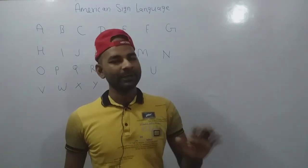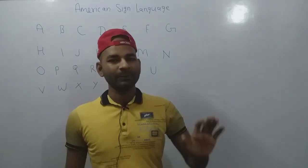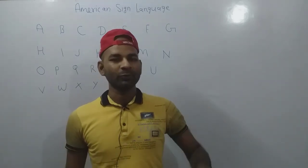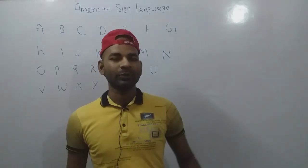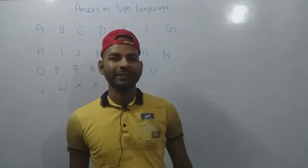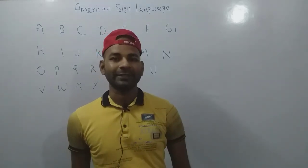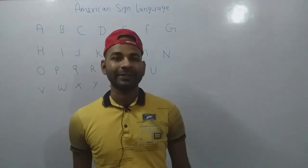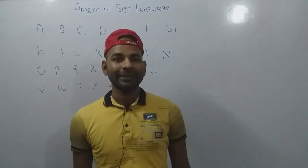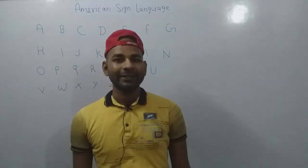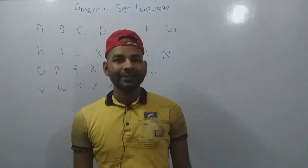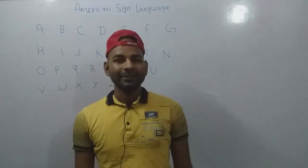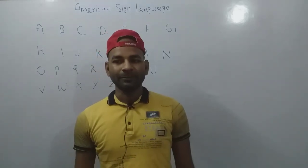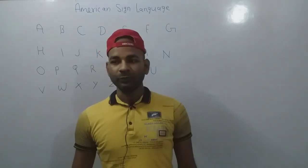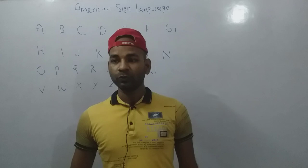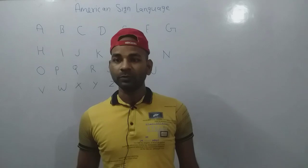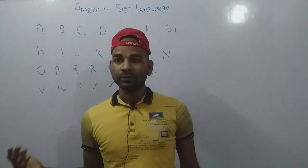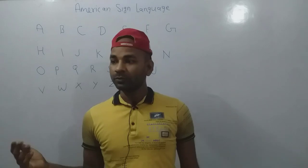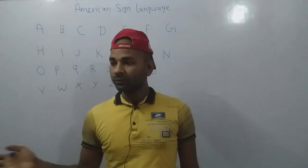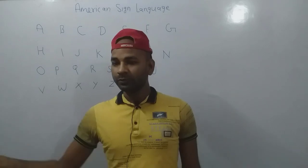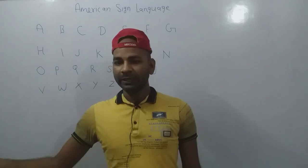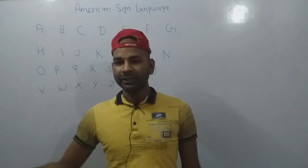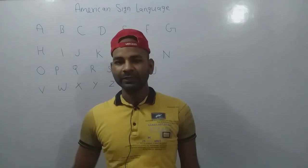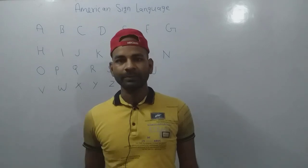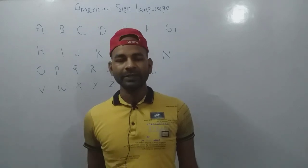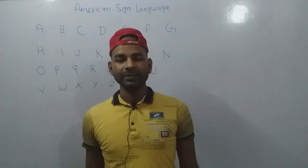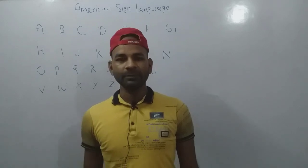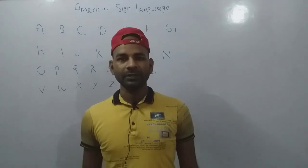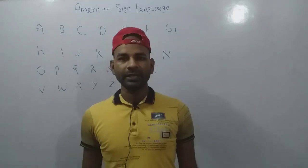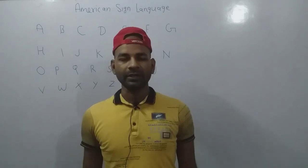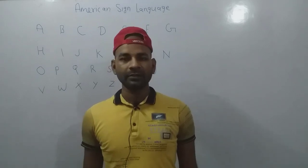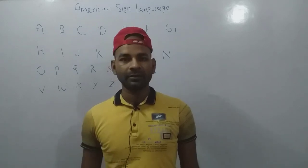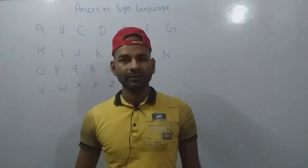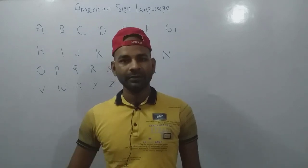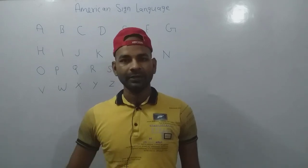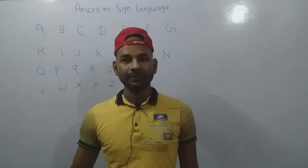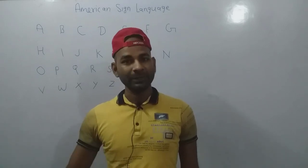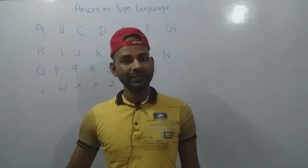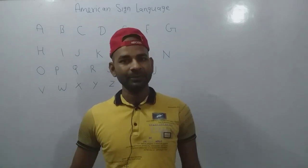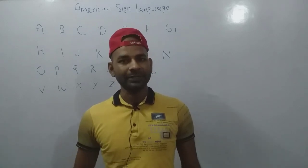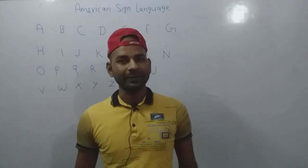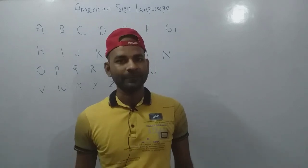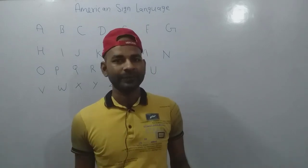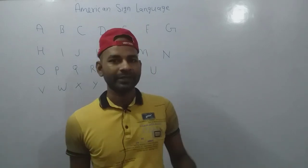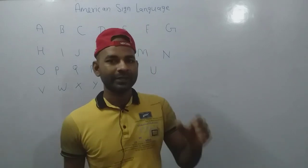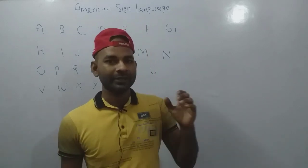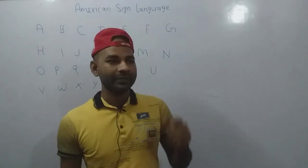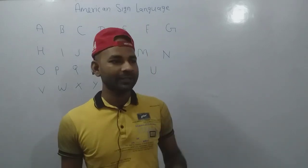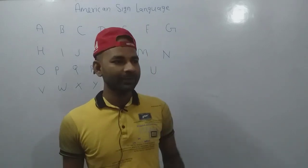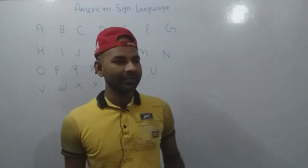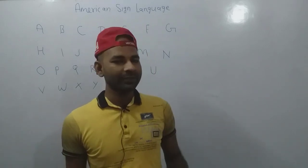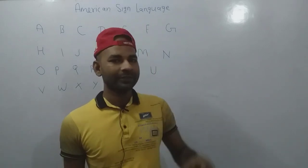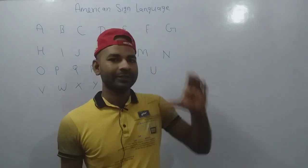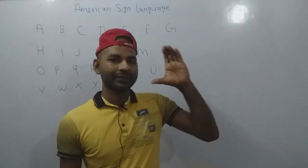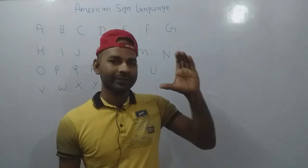मैं बोलूँगा ना ऐसे, दूध दूध दूध नहीं रखा था भाई, किसने पी लिया यार? अरे बिल्ली ने पी लिया। किसने पी लिया?